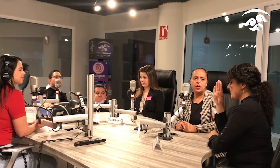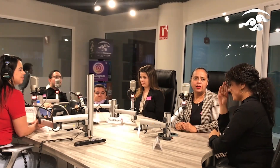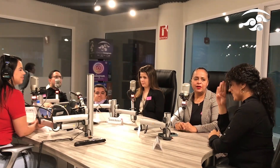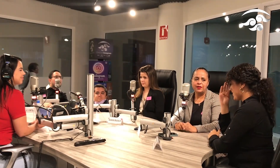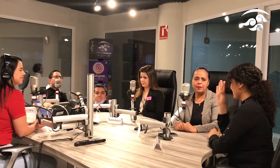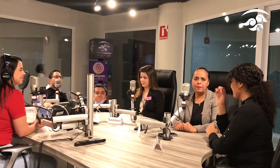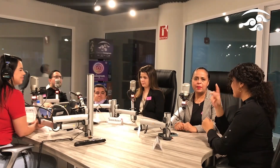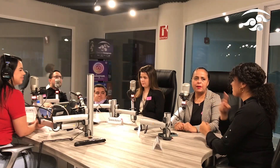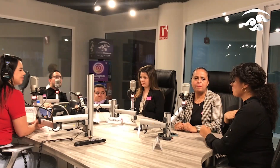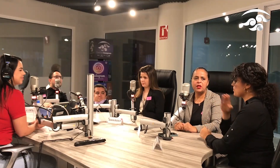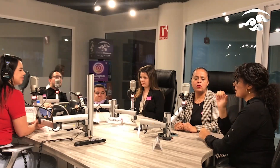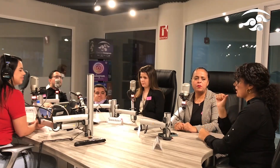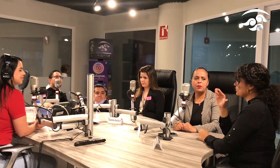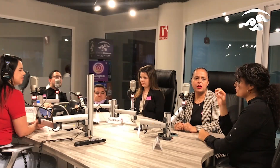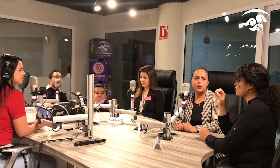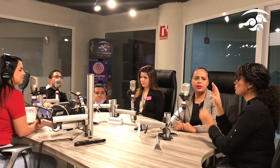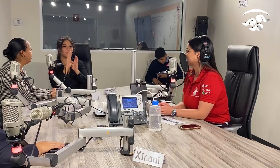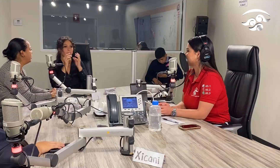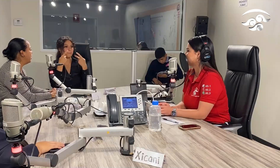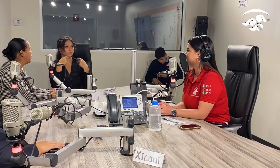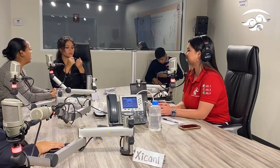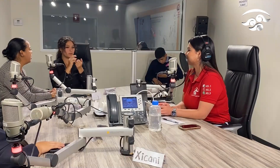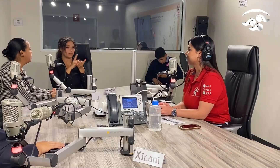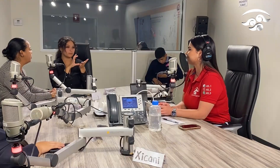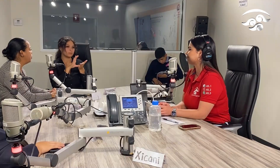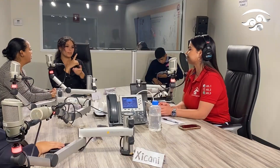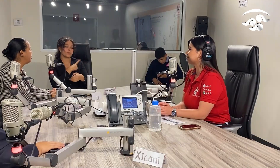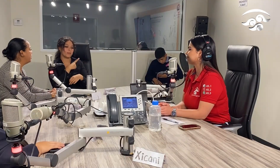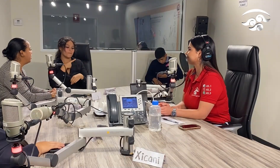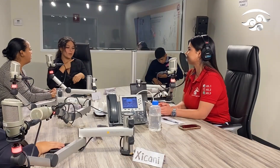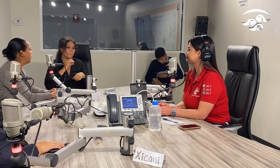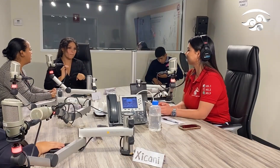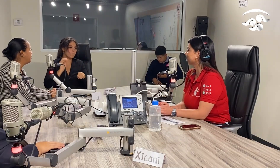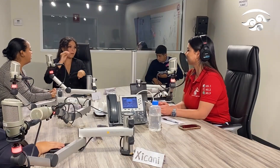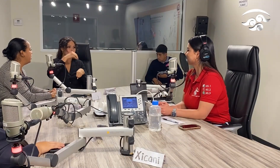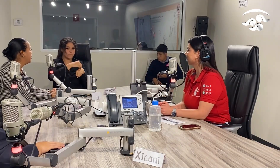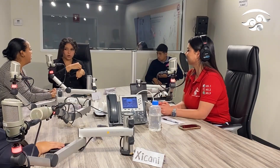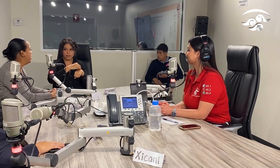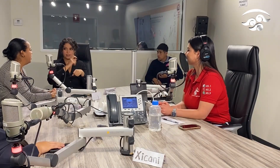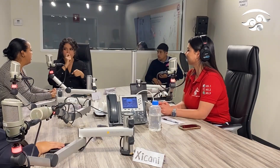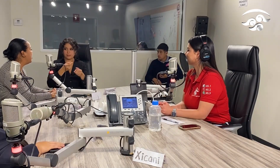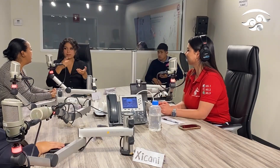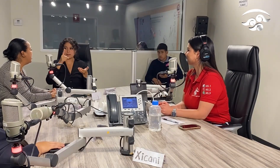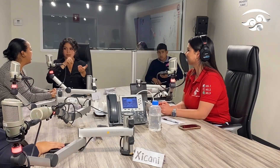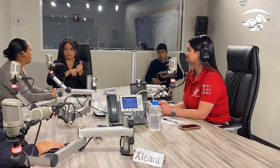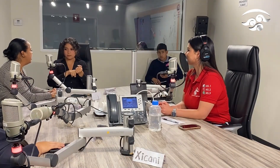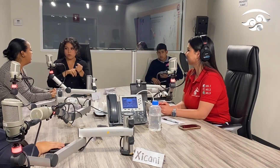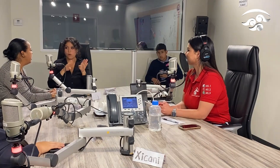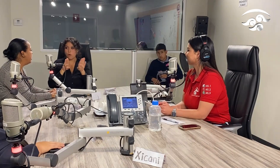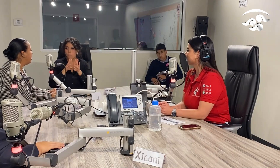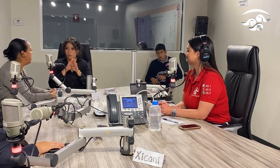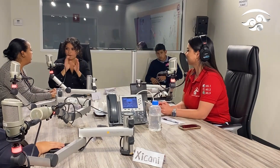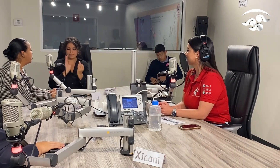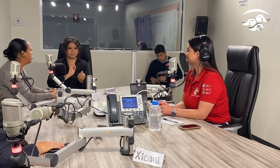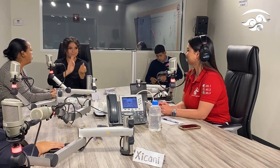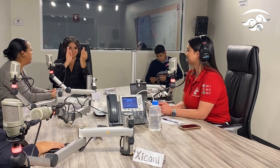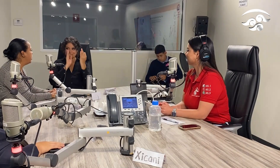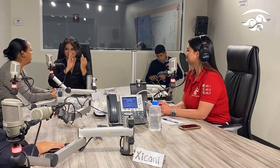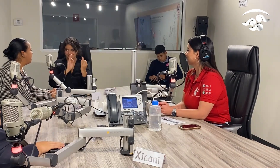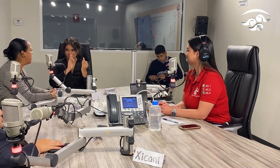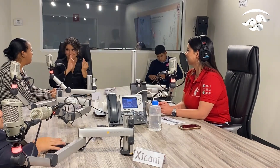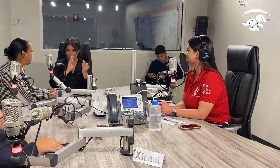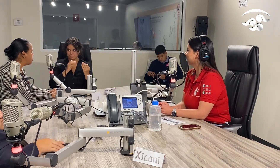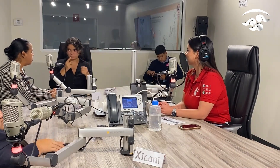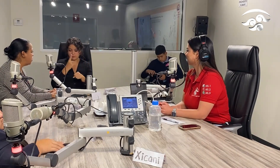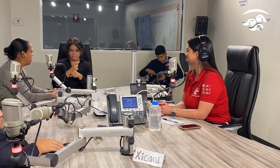Bueno, pienso primero, antes que nada, las acciones que se deberían de brindar